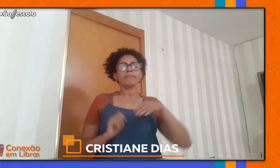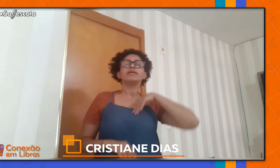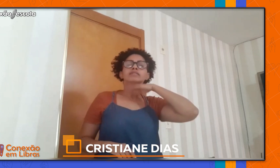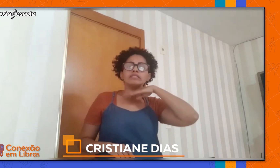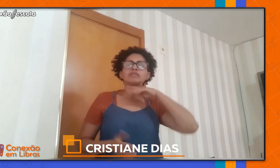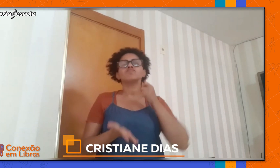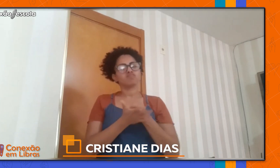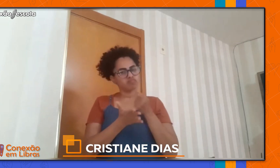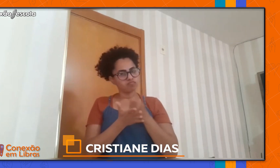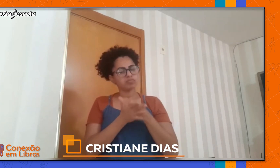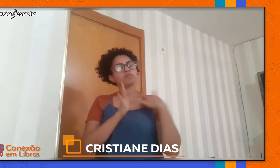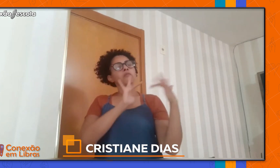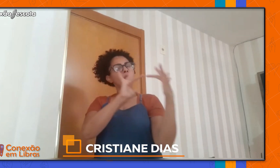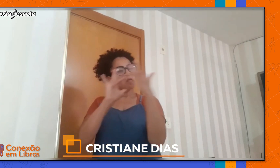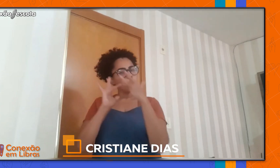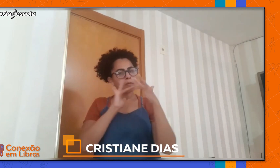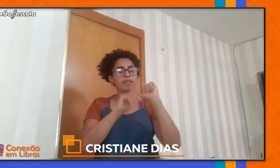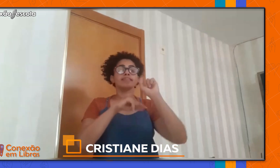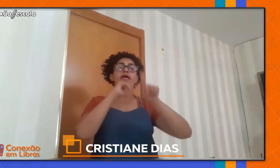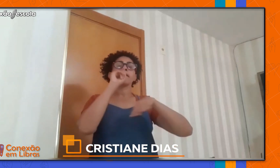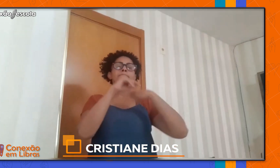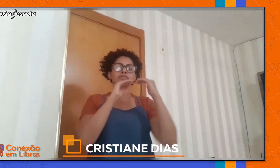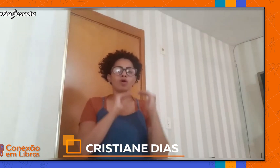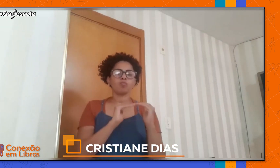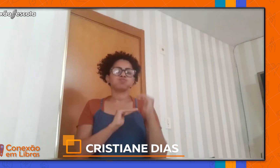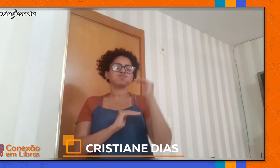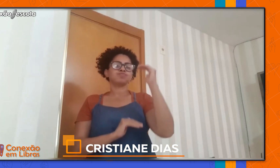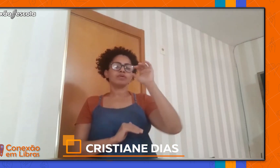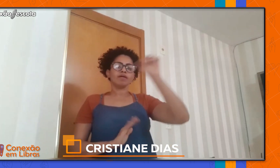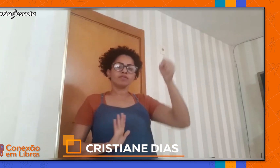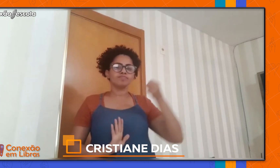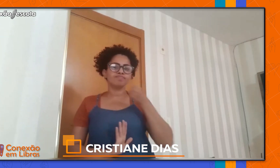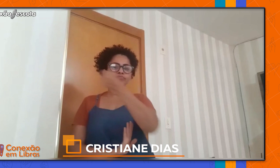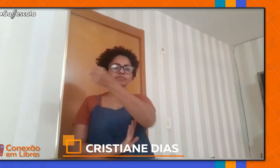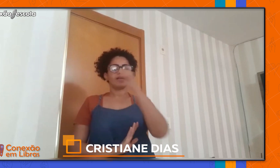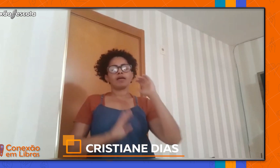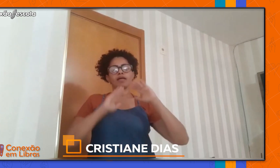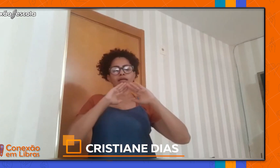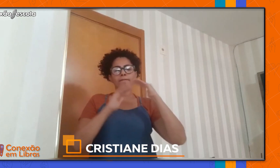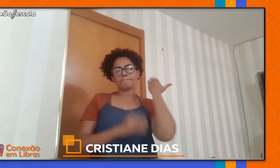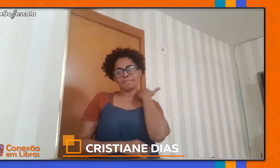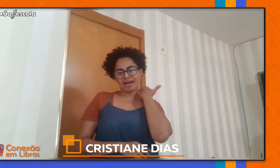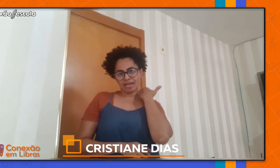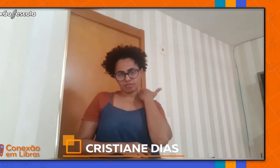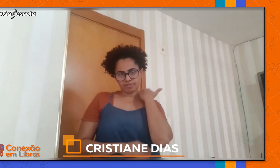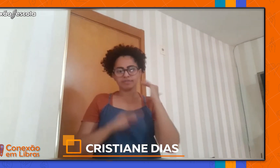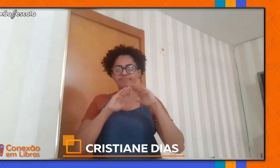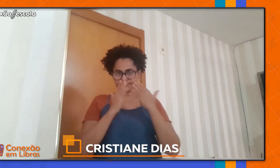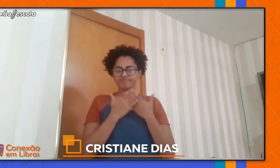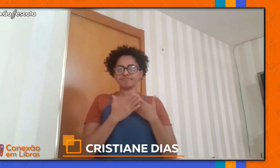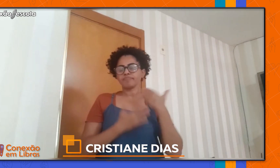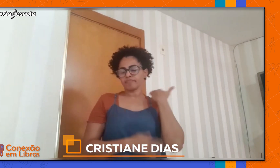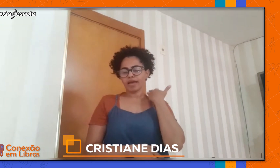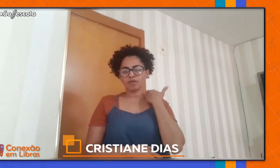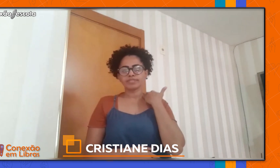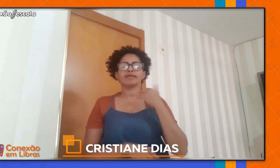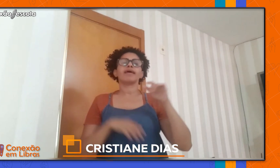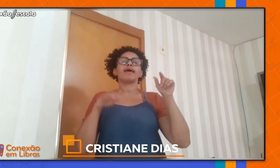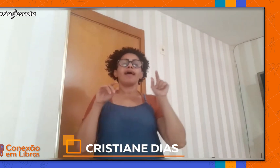a terapia. E a gente era obrigada, a gente não podia usar a sinalização ainda. Posteriormente, eu fui para a escola Maria Luzia de